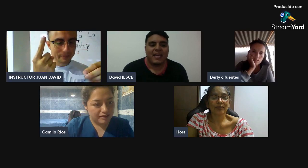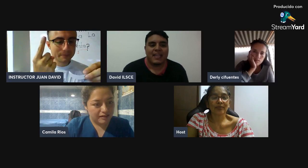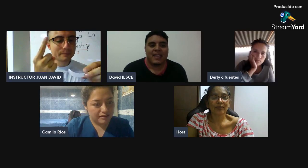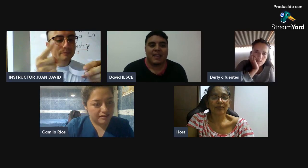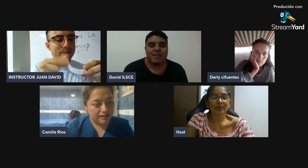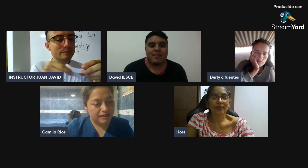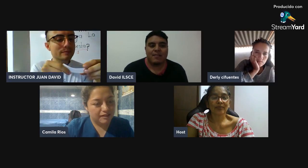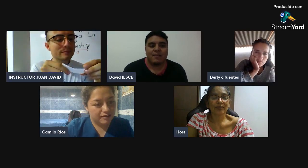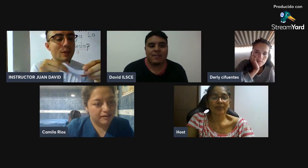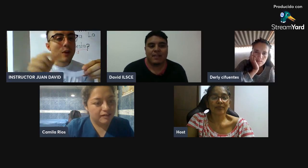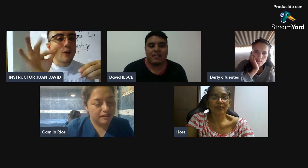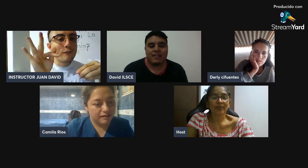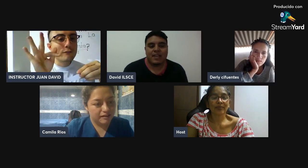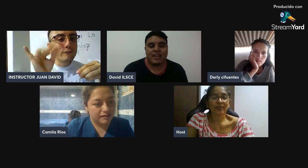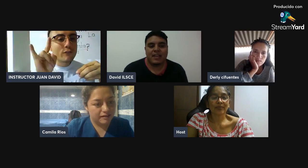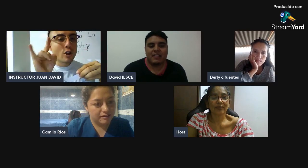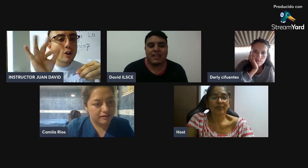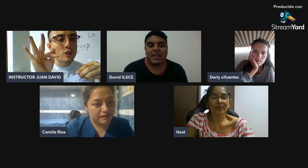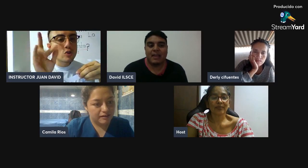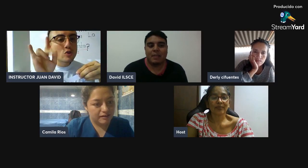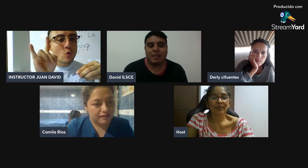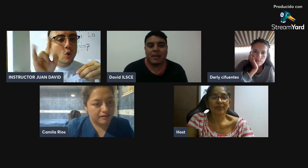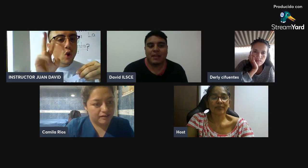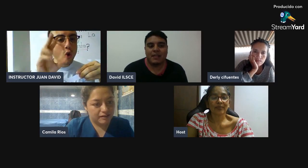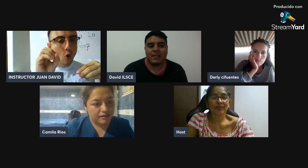quiero sería la primera